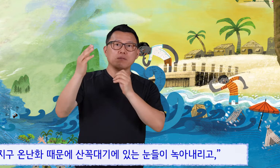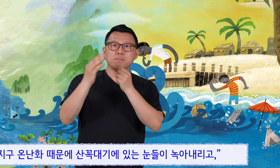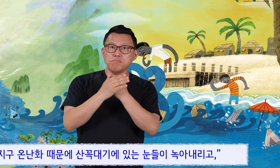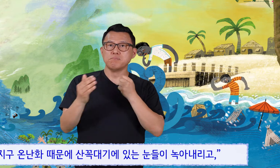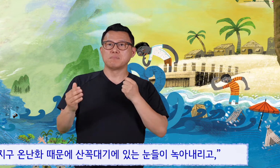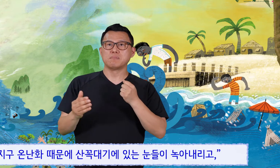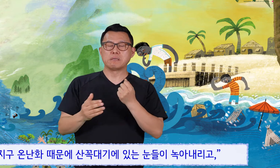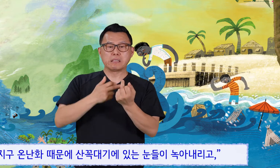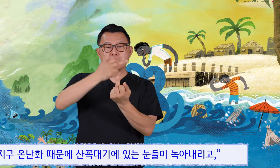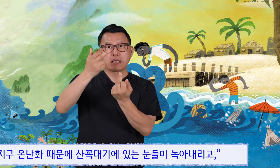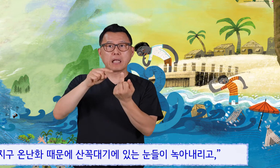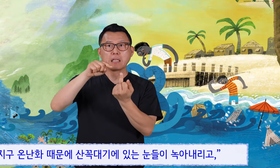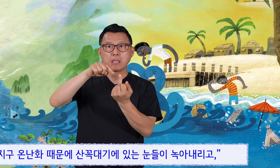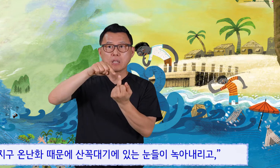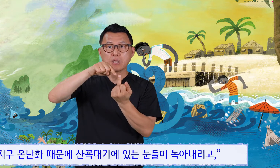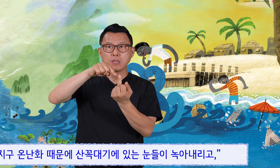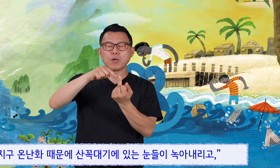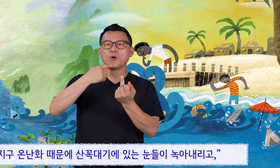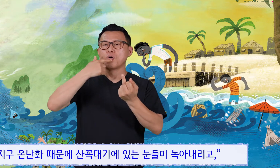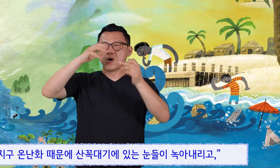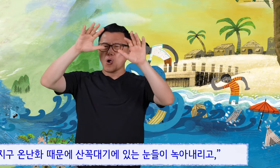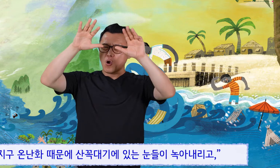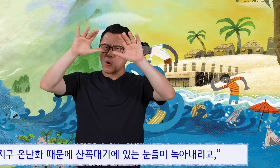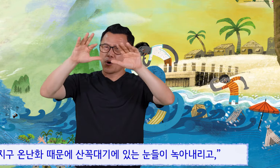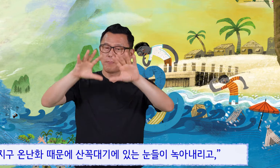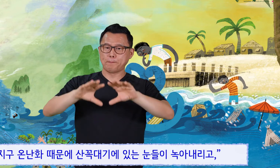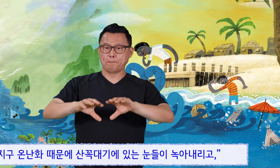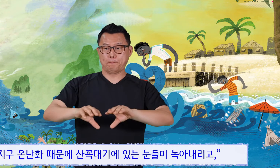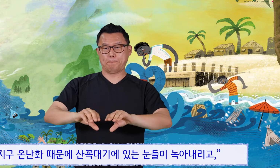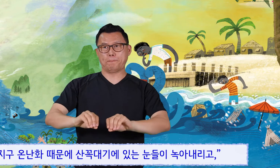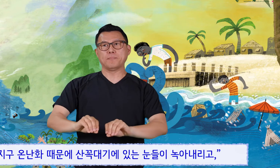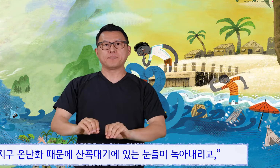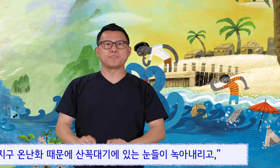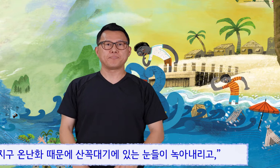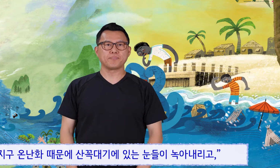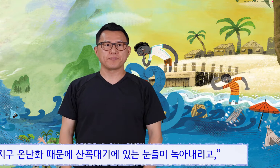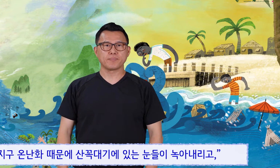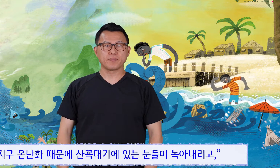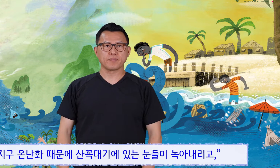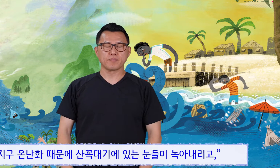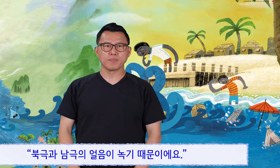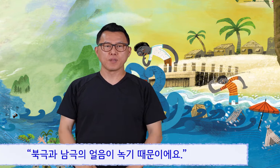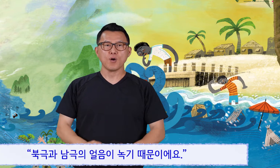지구온난화 때문에 산꼭대기에 있는 눈들이 녹아내리고